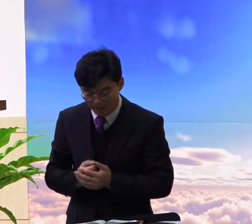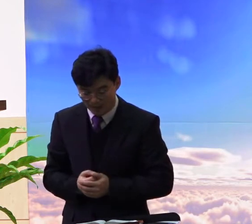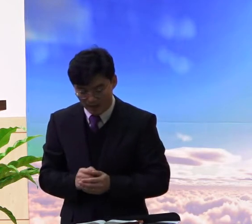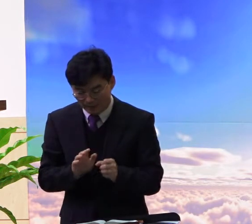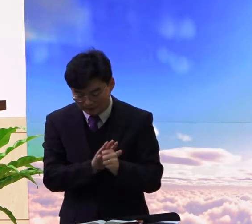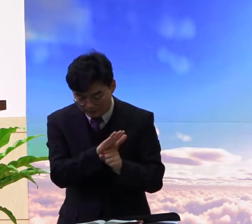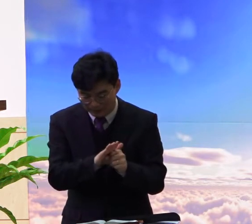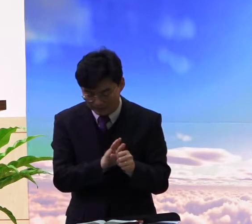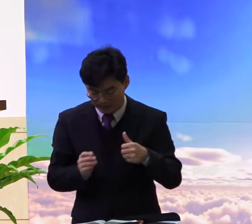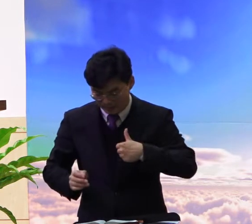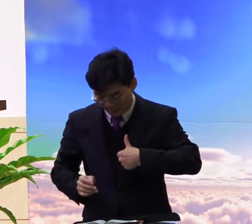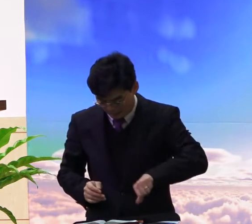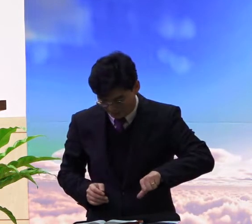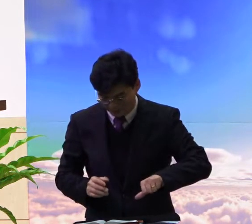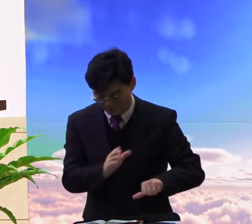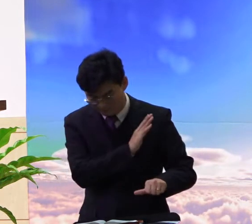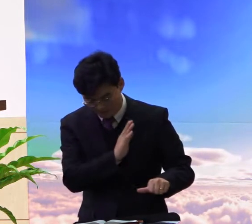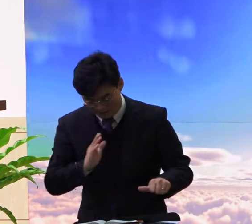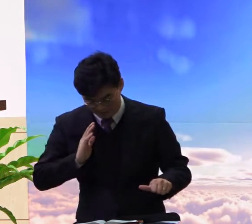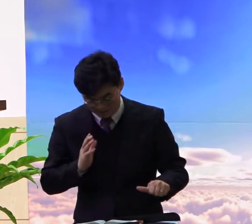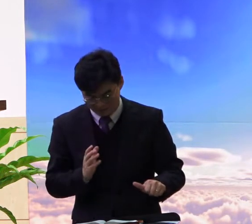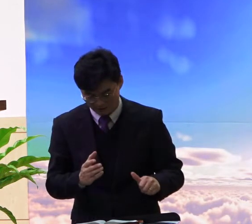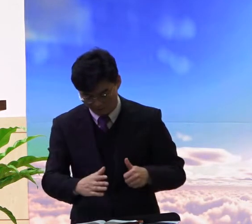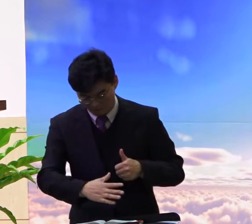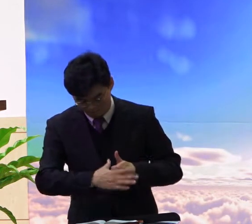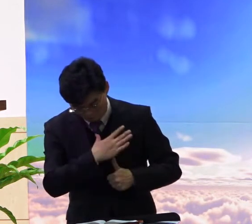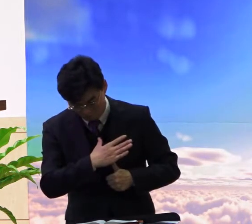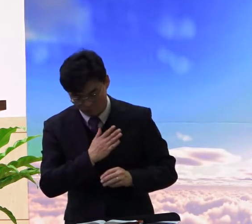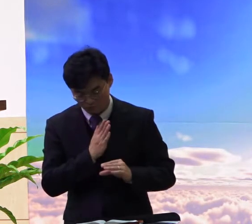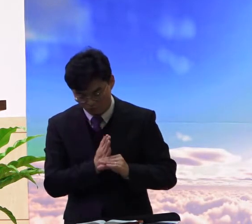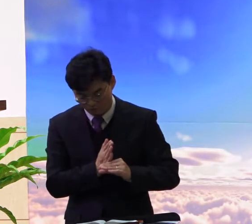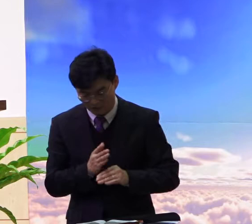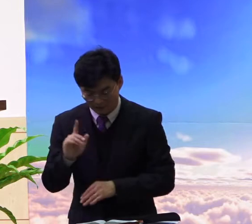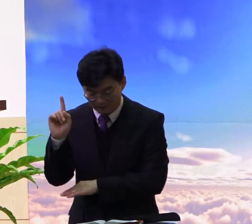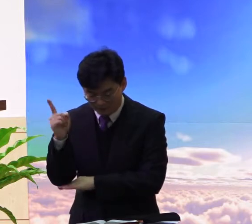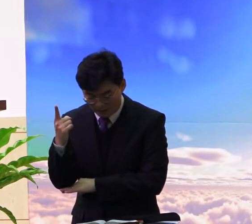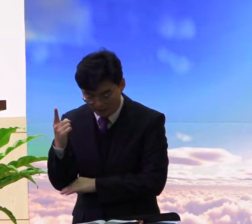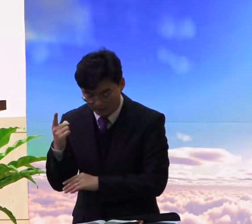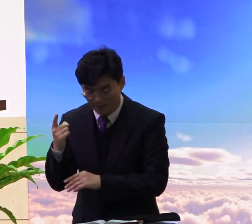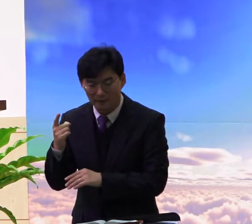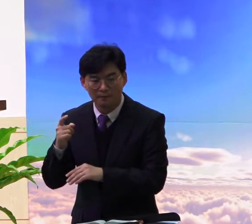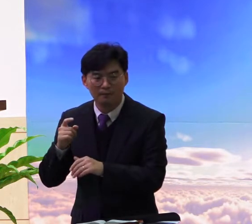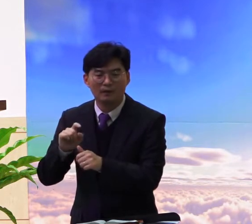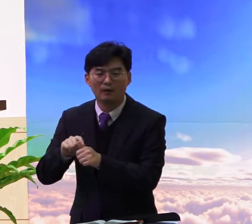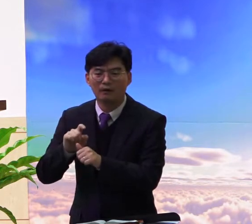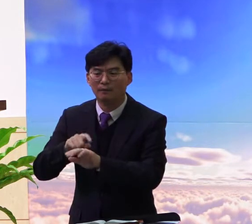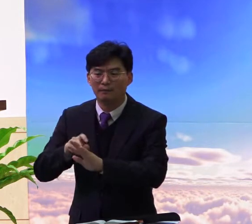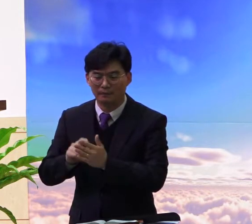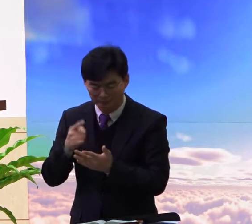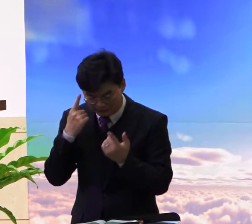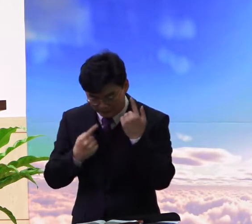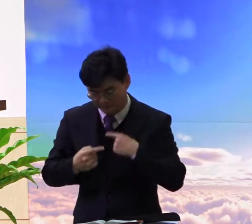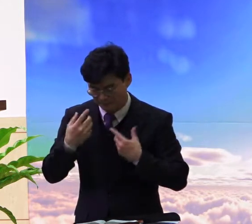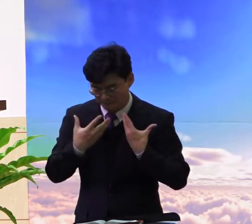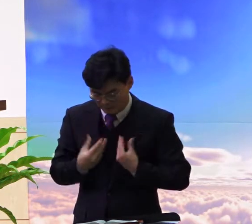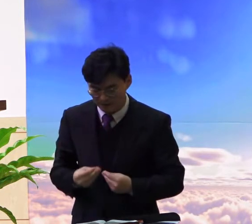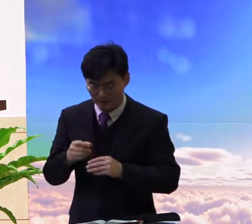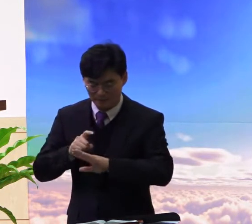아들에게 반역을 당해서 쫓겨가는 이 다윗의 심령, 그 심령이 상했고